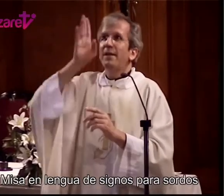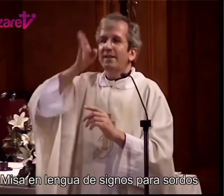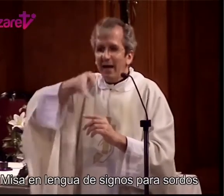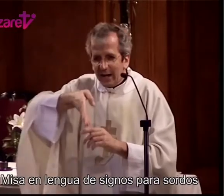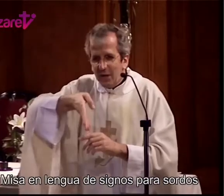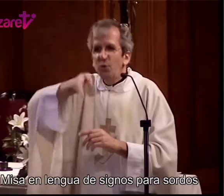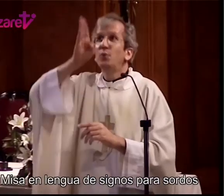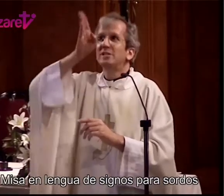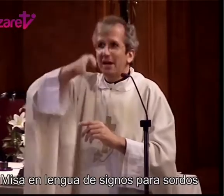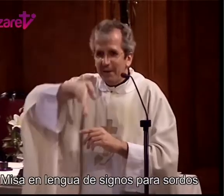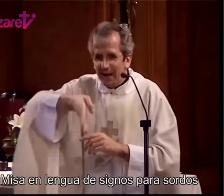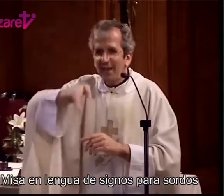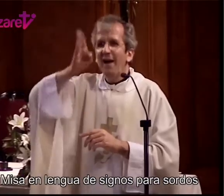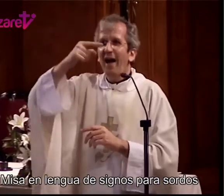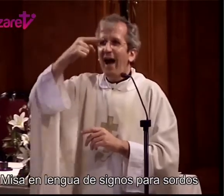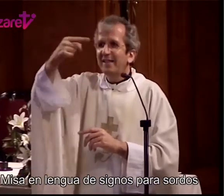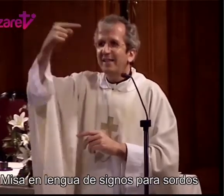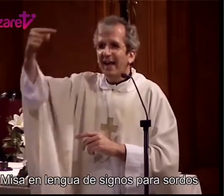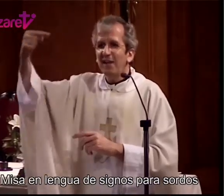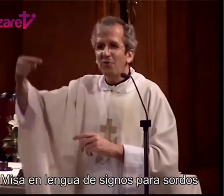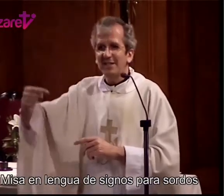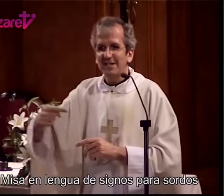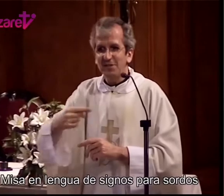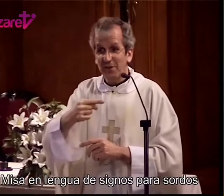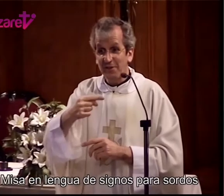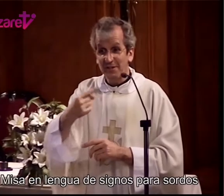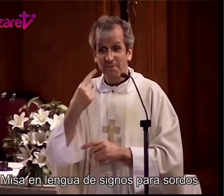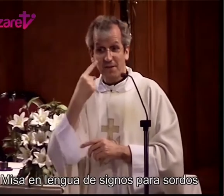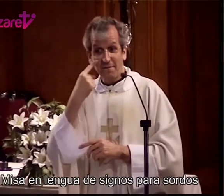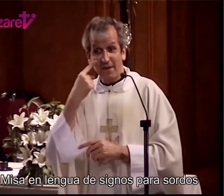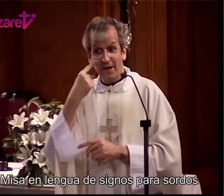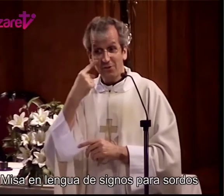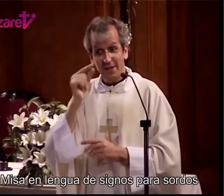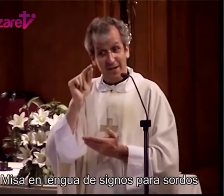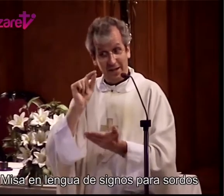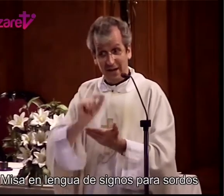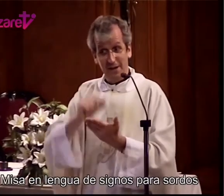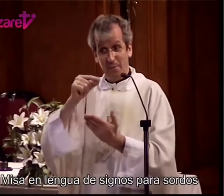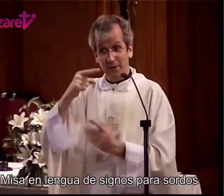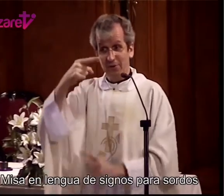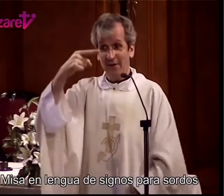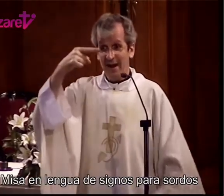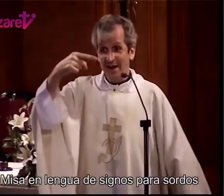levantar nuestra mirada ante cada una de esas situaciones. Fijaros que en aquel momento el